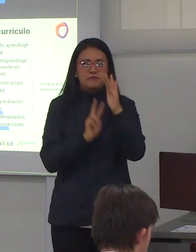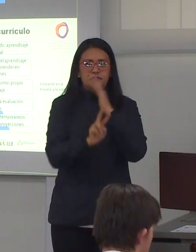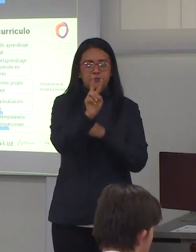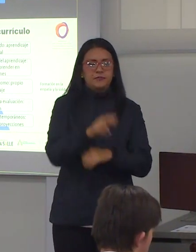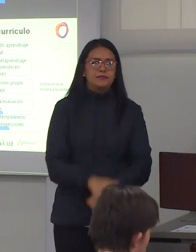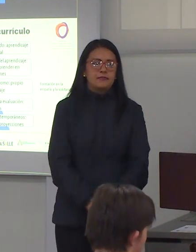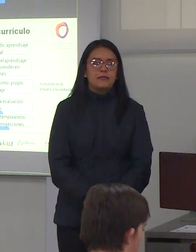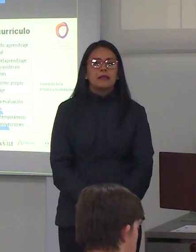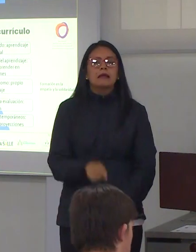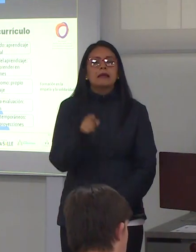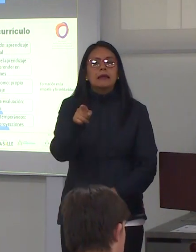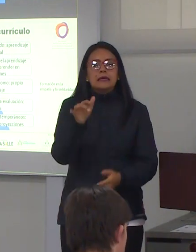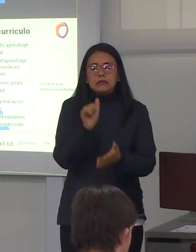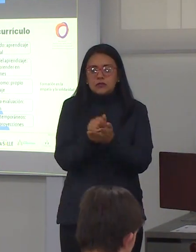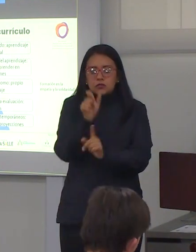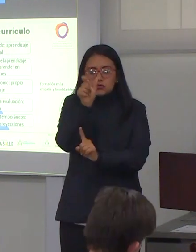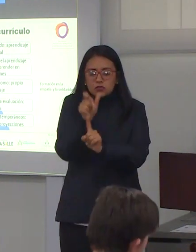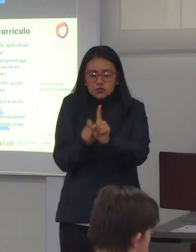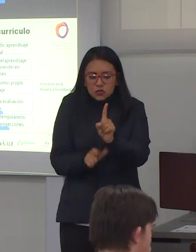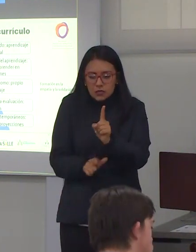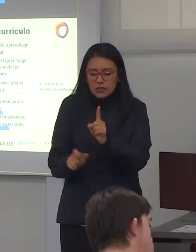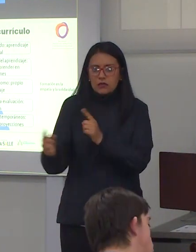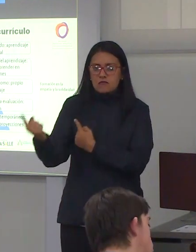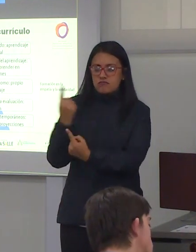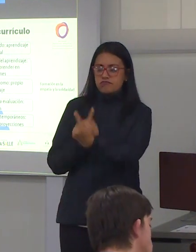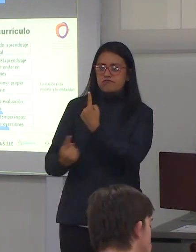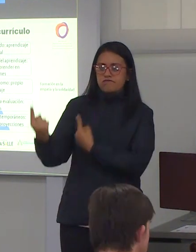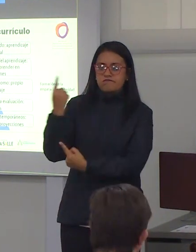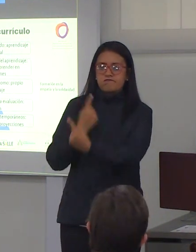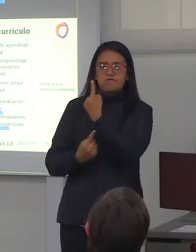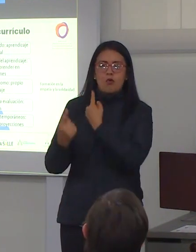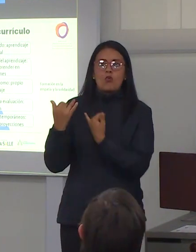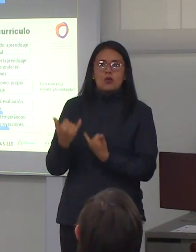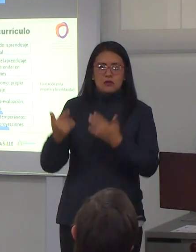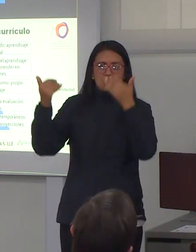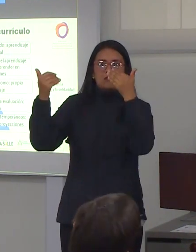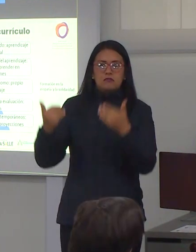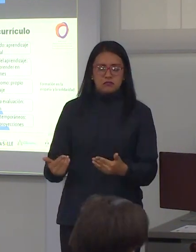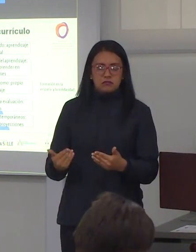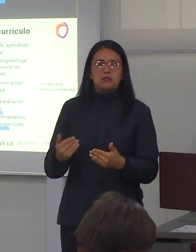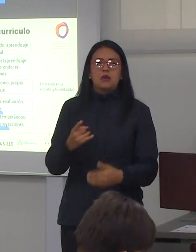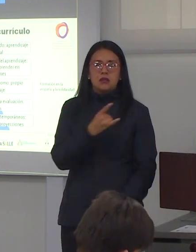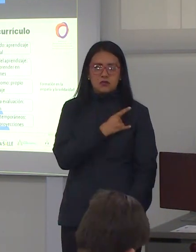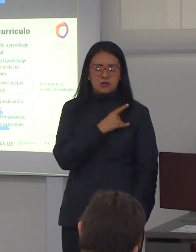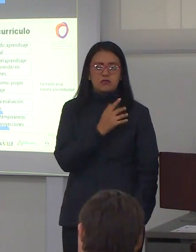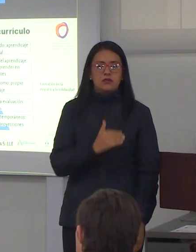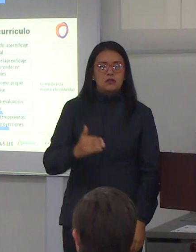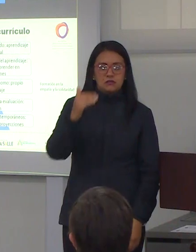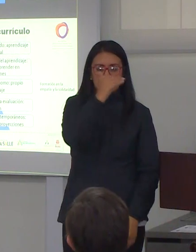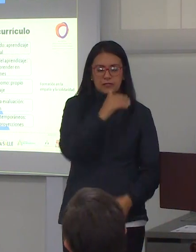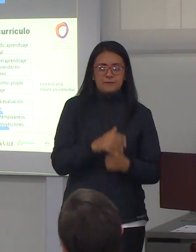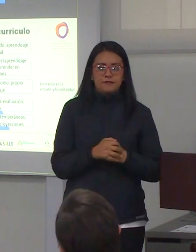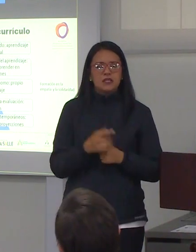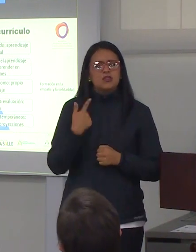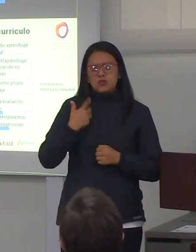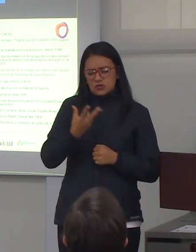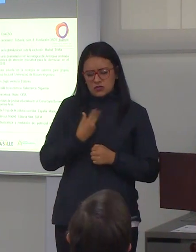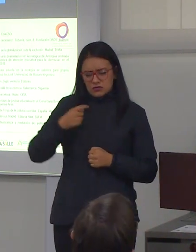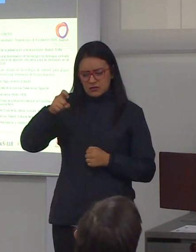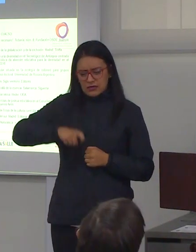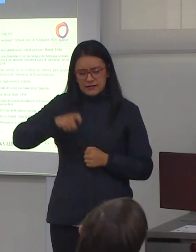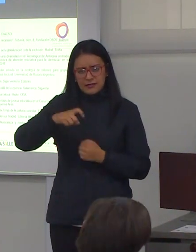esos son los sujetos que nos están llegando en este momento con discapacidad a la educación superior y nosotros necesitamos